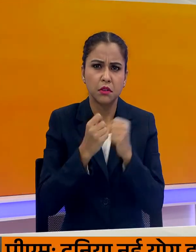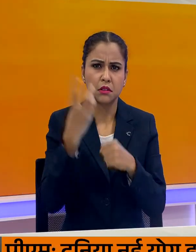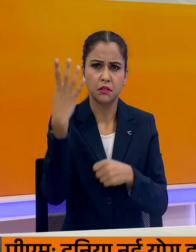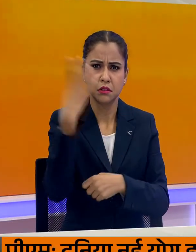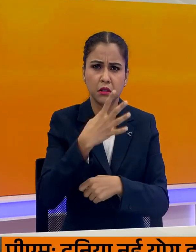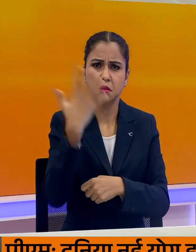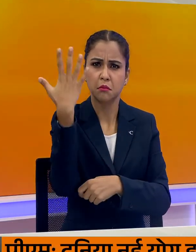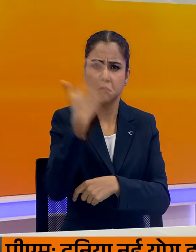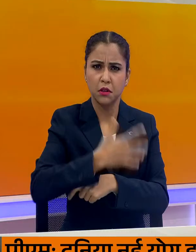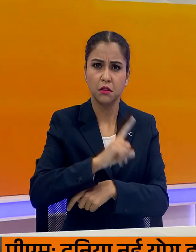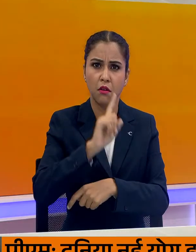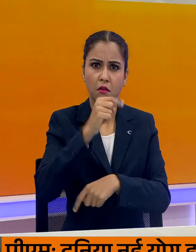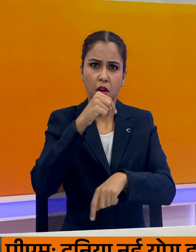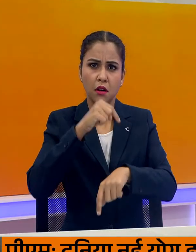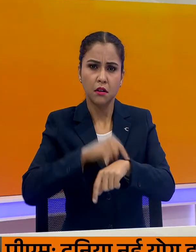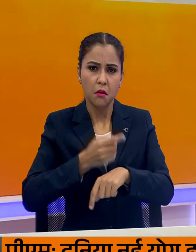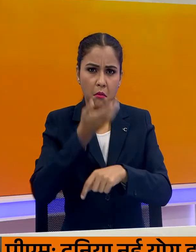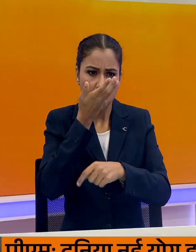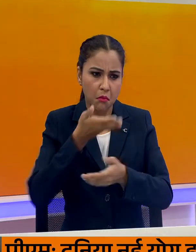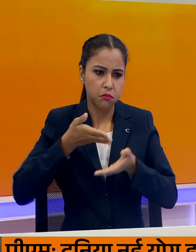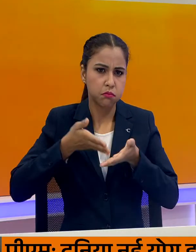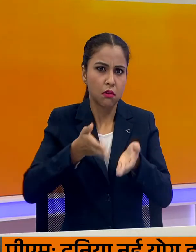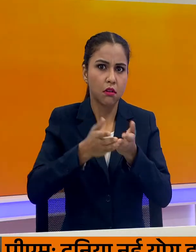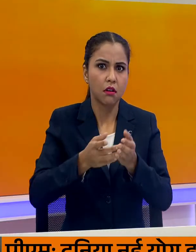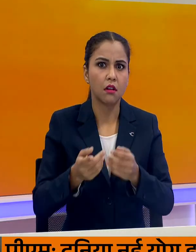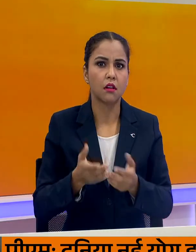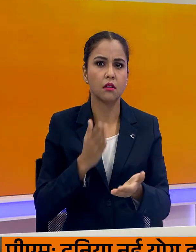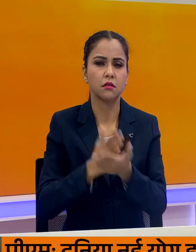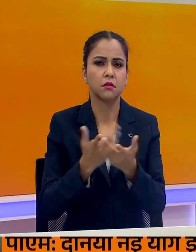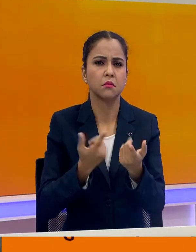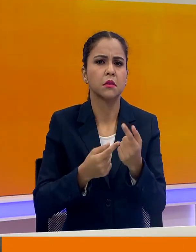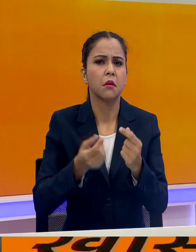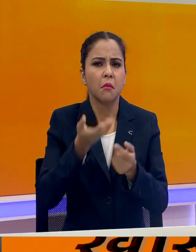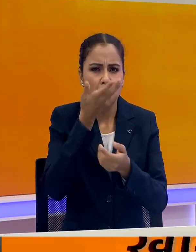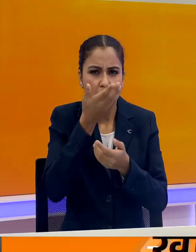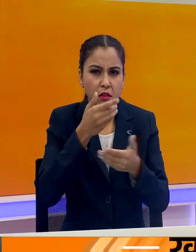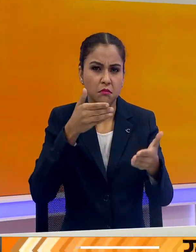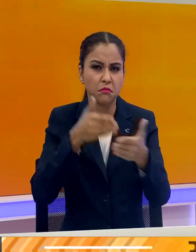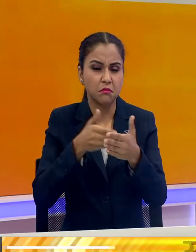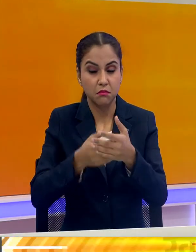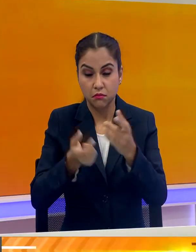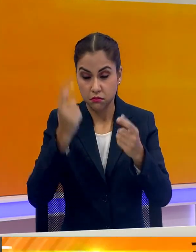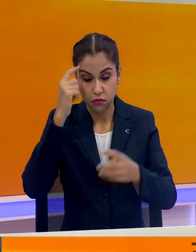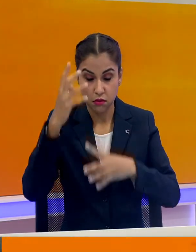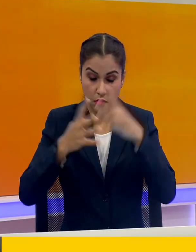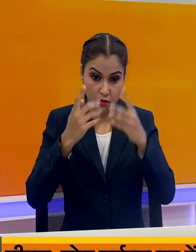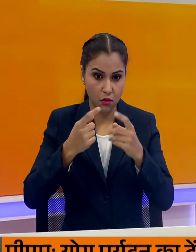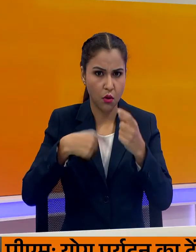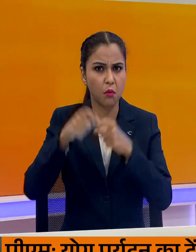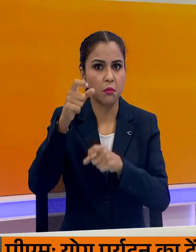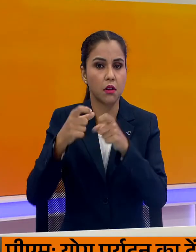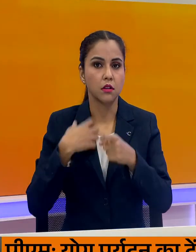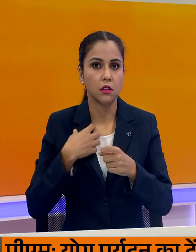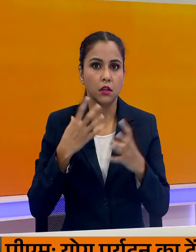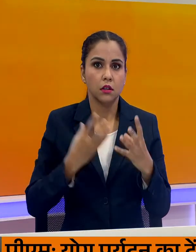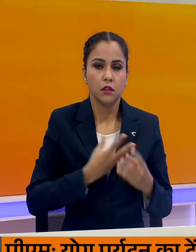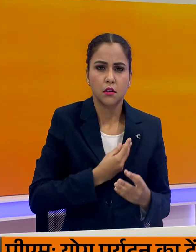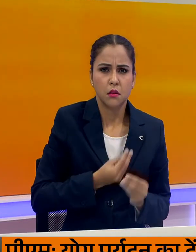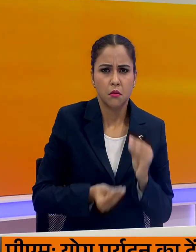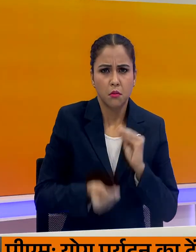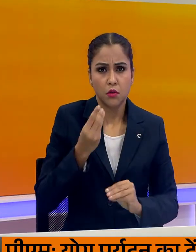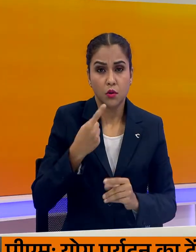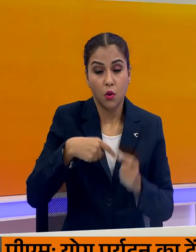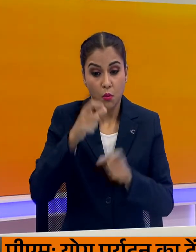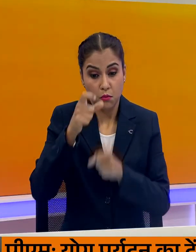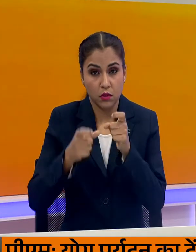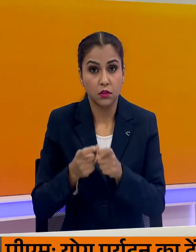पर एक बार पानी की सप्लाई हो रही है। पानी की किल्लत को देखते हुए स्थानीय लोगों में भय का माहौल है। लोगों को एक बार